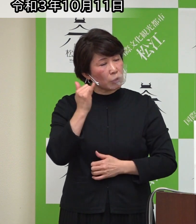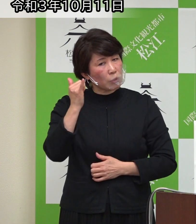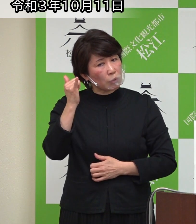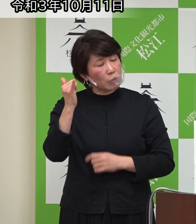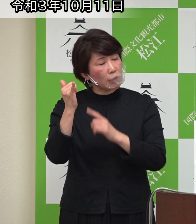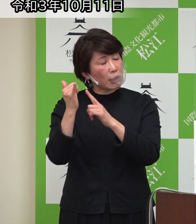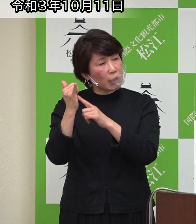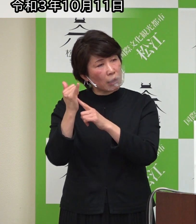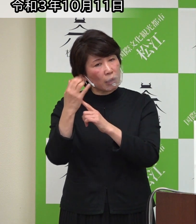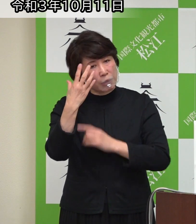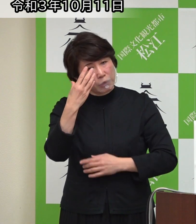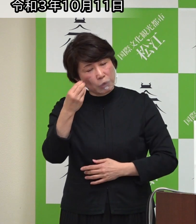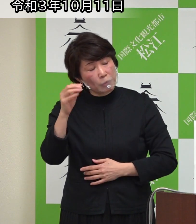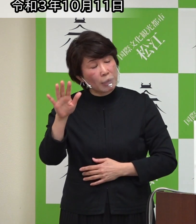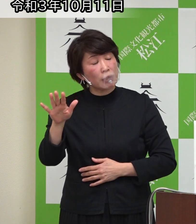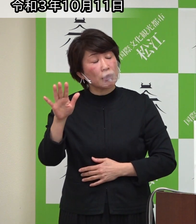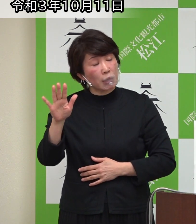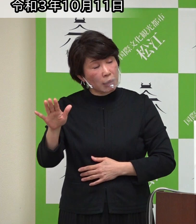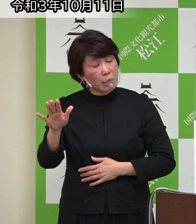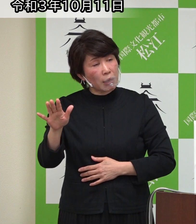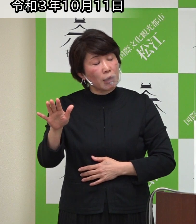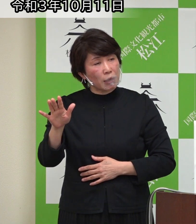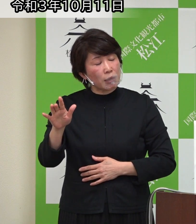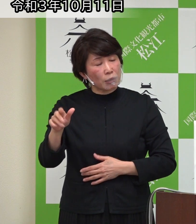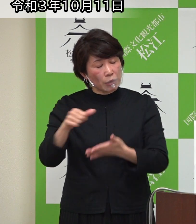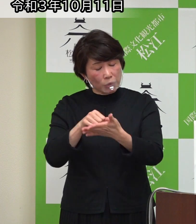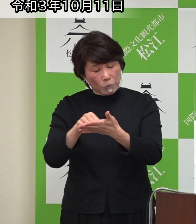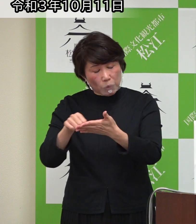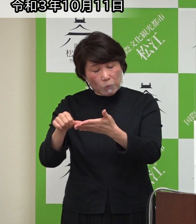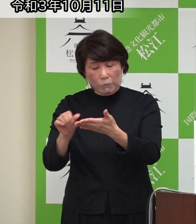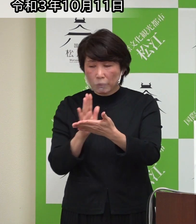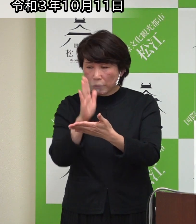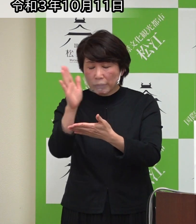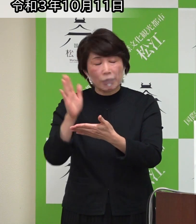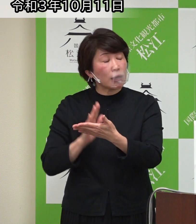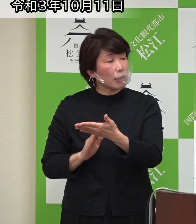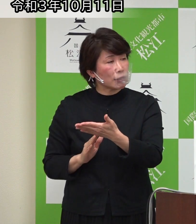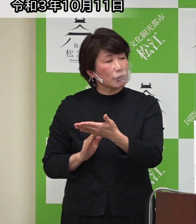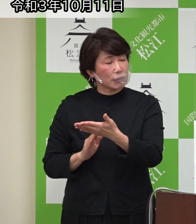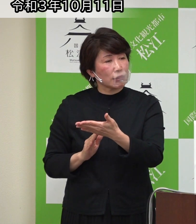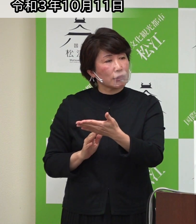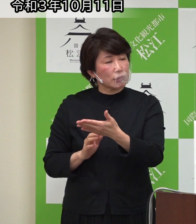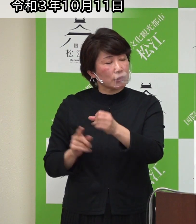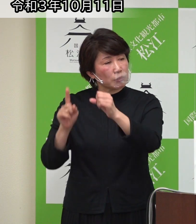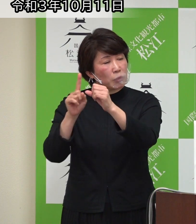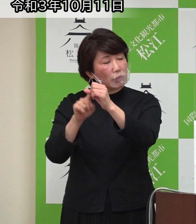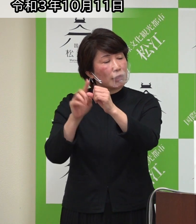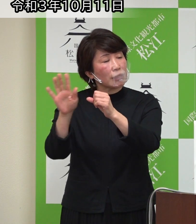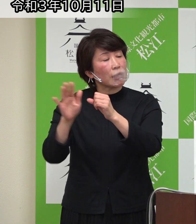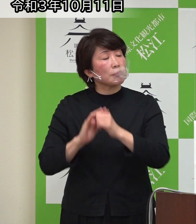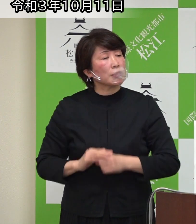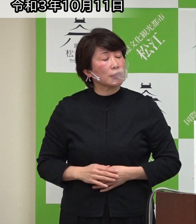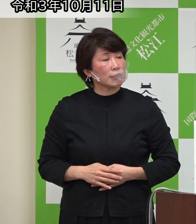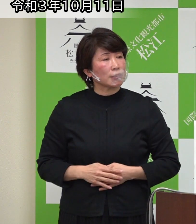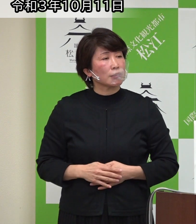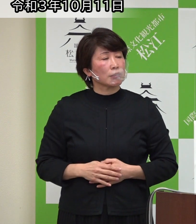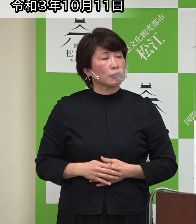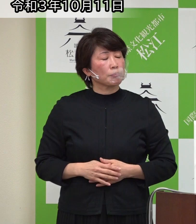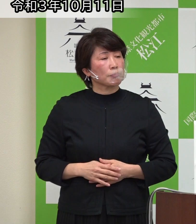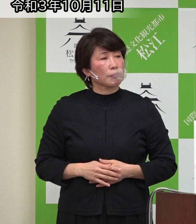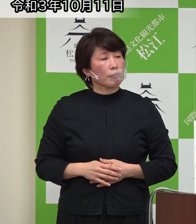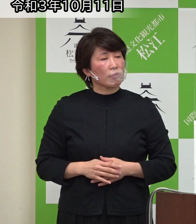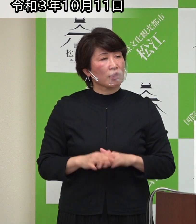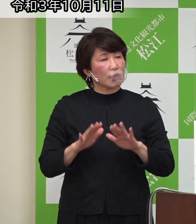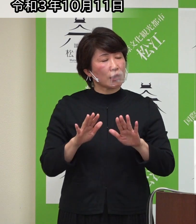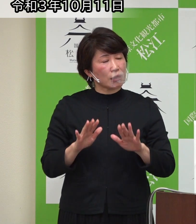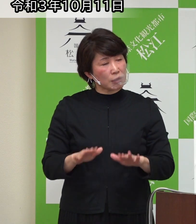できるだけですね、あの見つけて、でそういった方にまた登録をしていただきたいというふうな目的も一つあります。あのこれが今